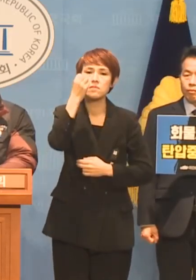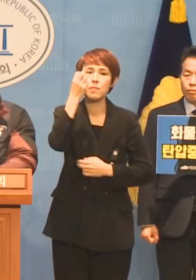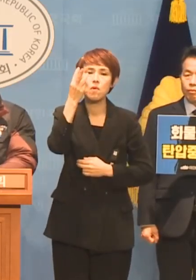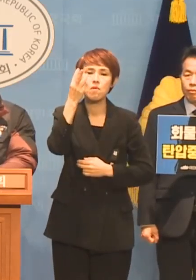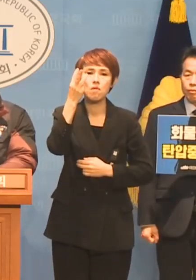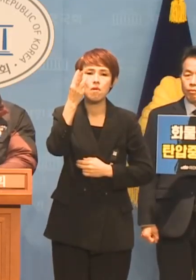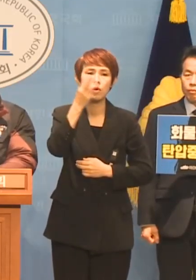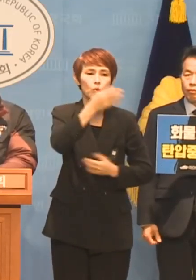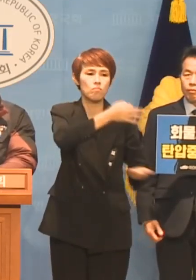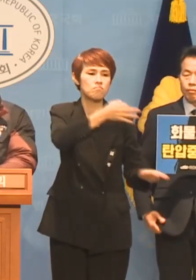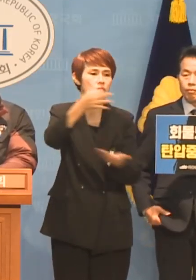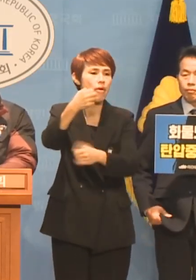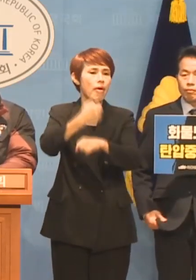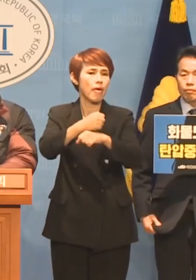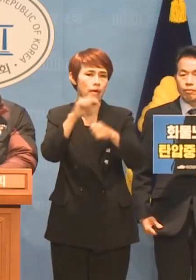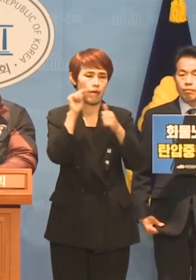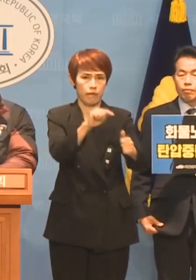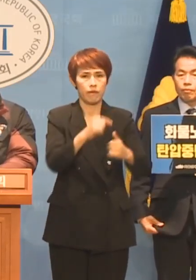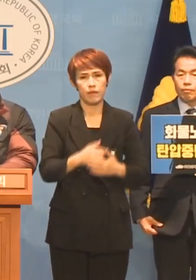3개월분을 지불한다.